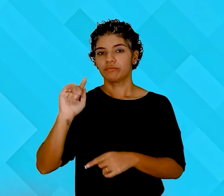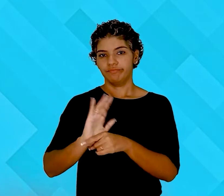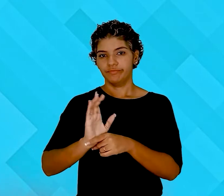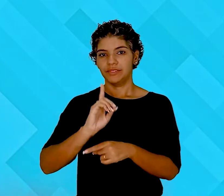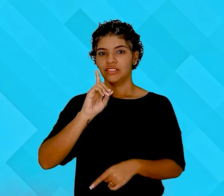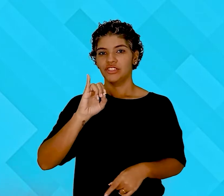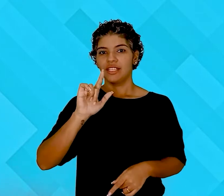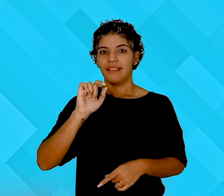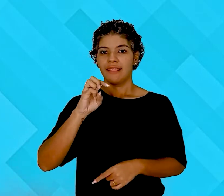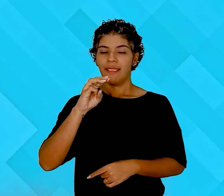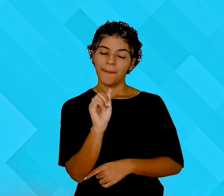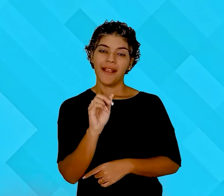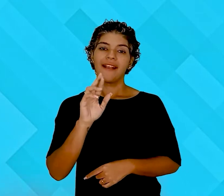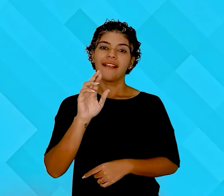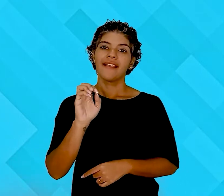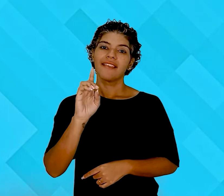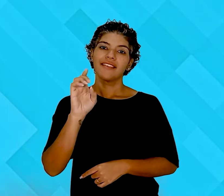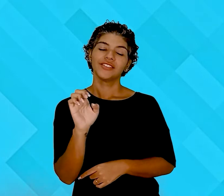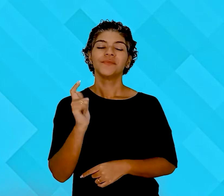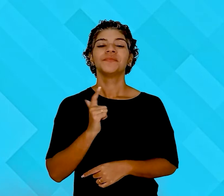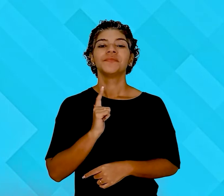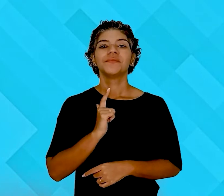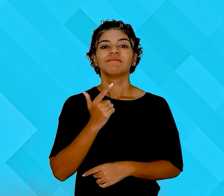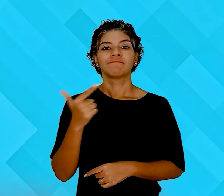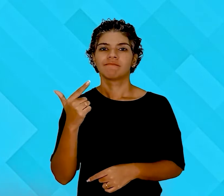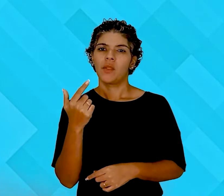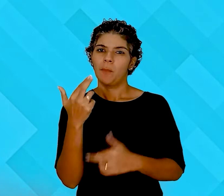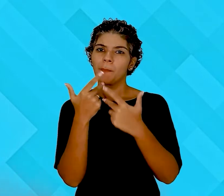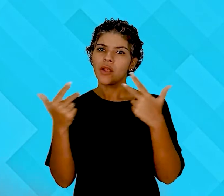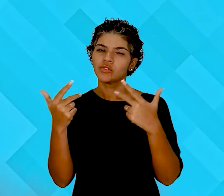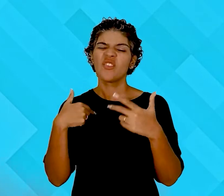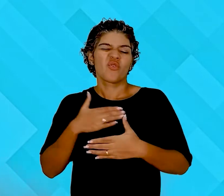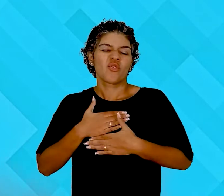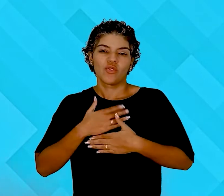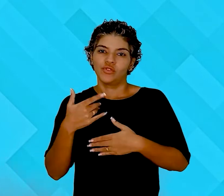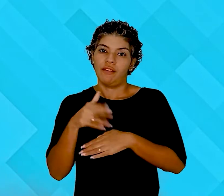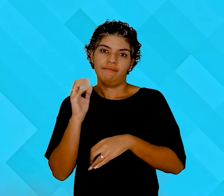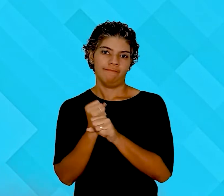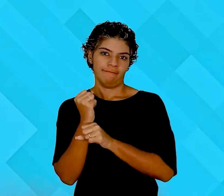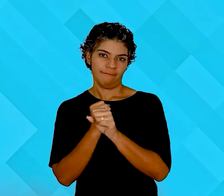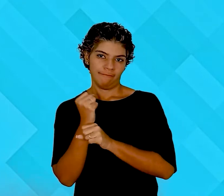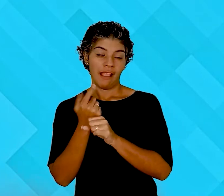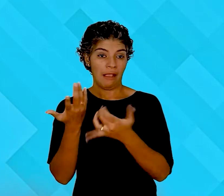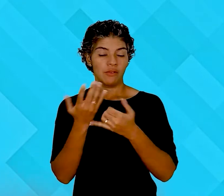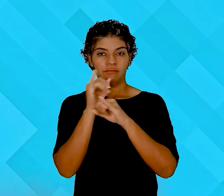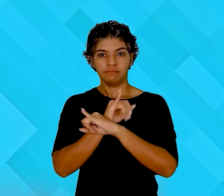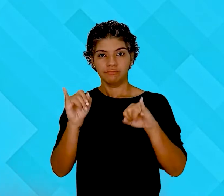maior, que é: quando o serviço é de graça, o produto somos nós. Então, estamos todos ali felizes na rede social, no